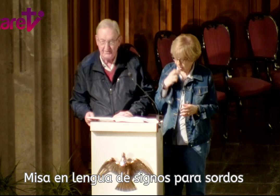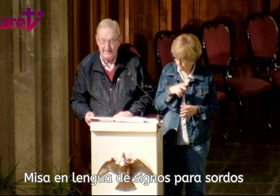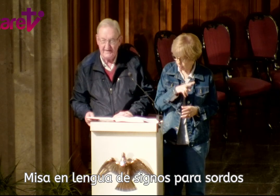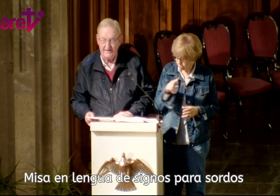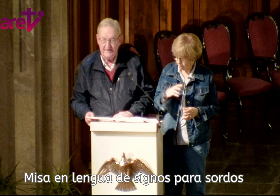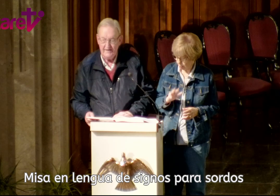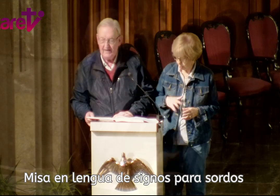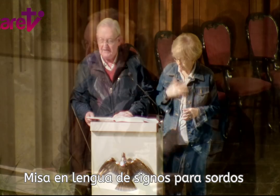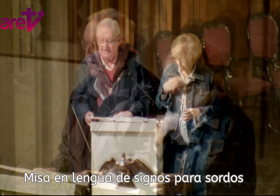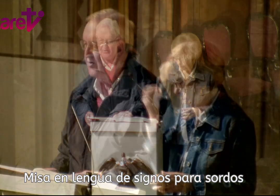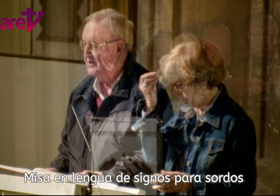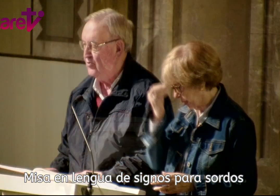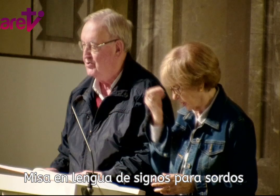proceder el que no es justo.